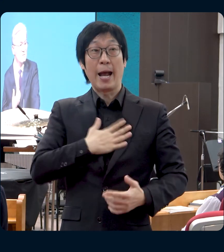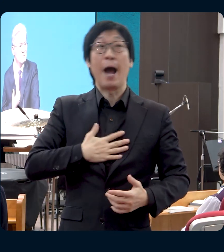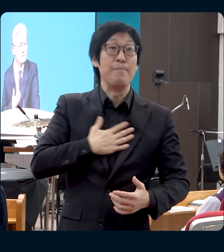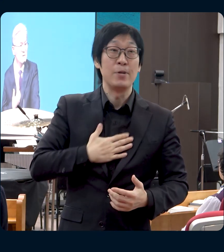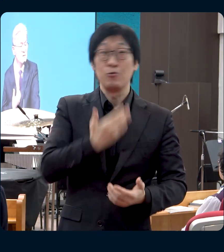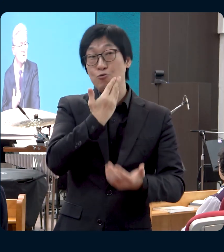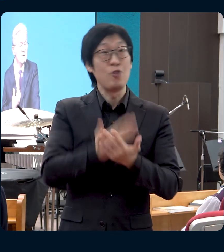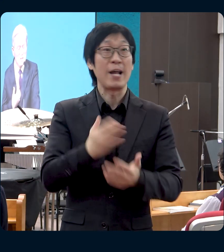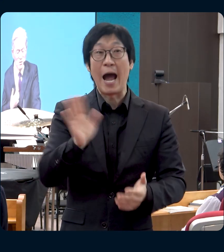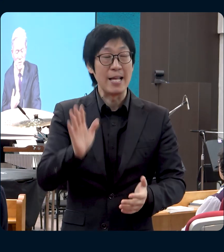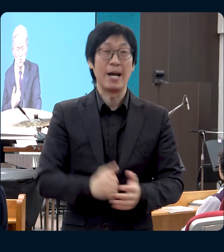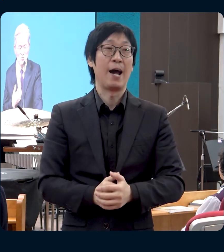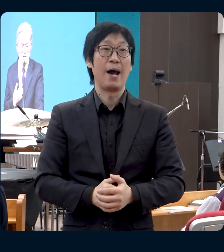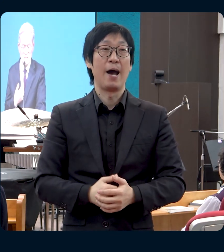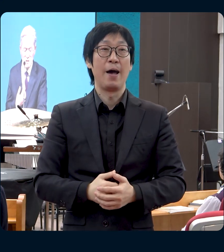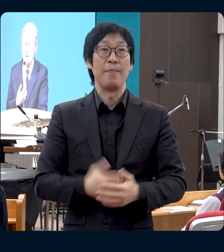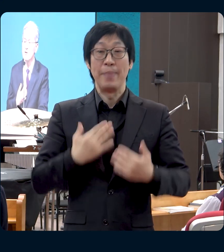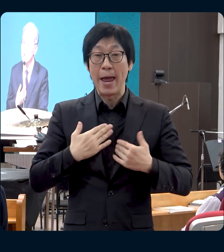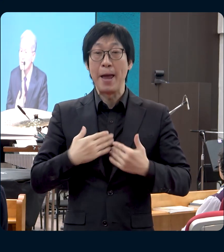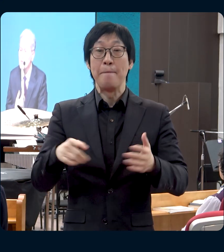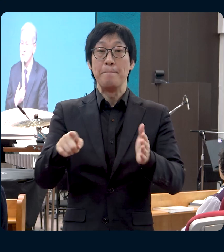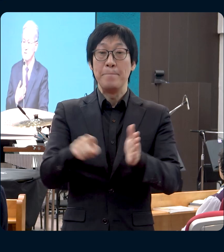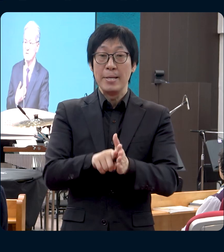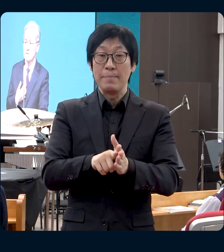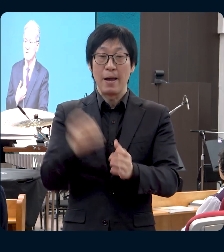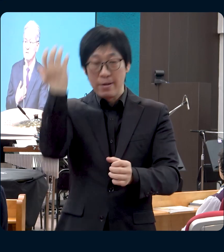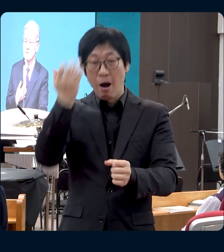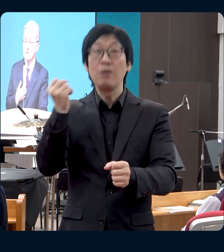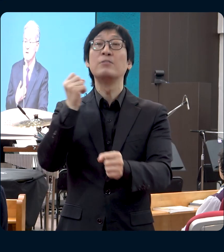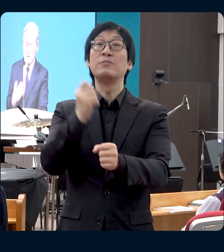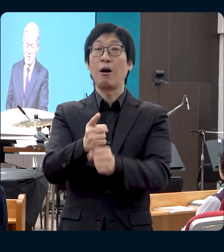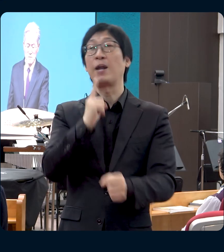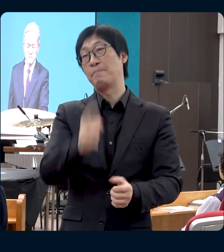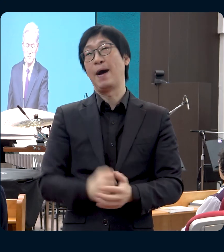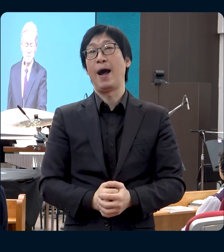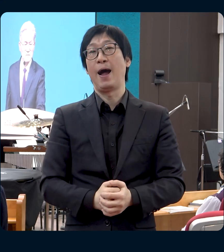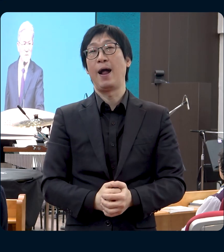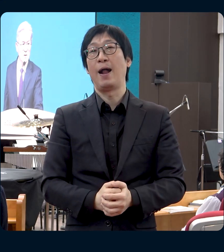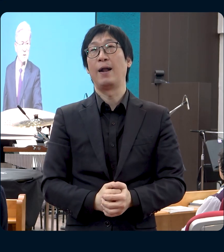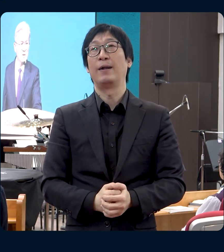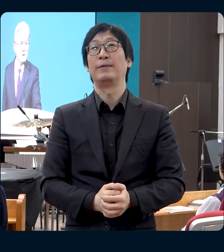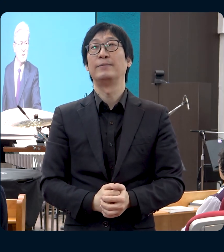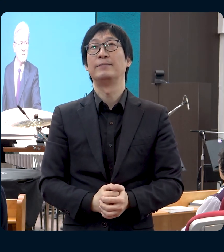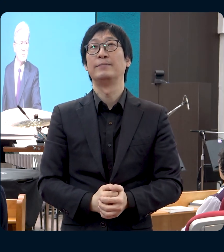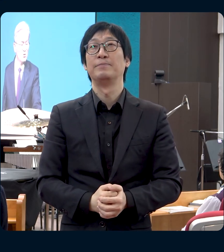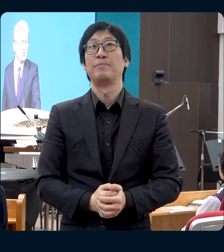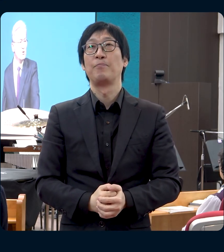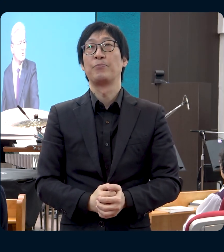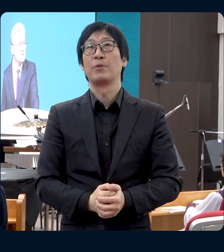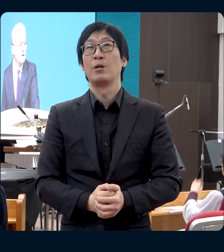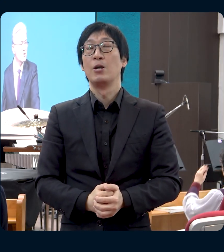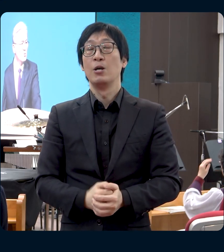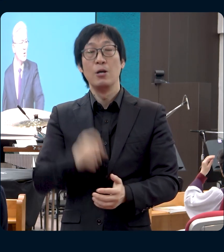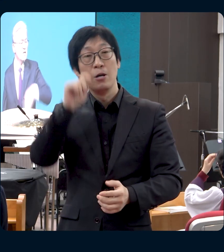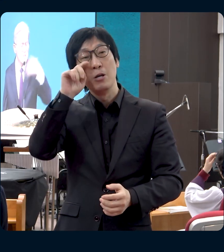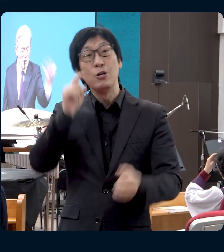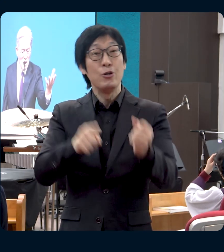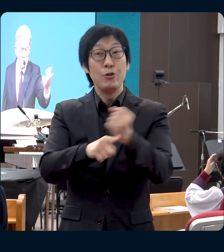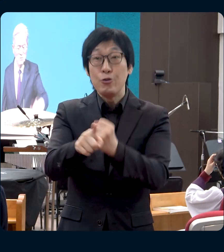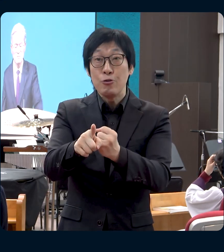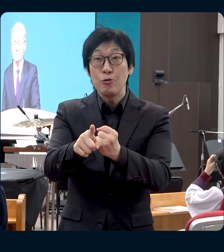아니거든요. 이건 바로 우리의 신앙 영성이거든요. 여러분, 어떤 이유든지 간에